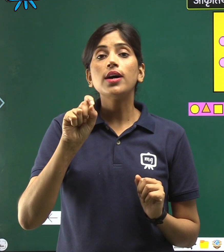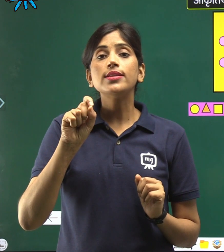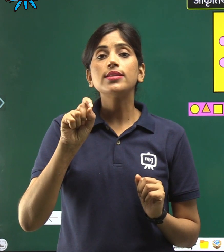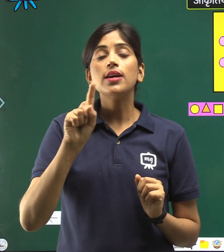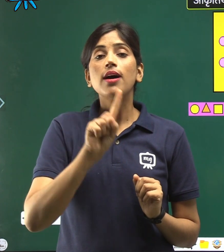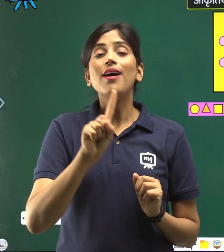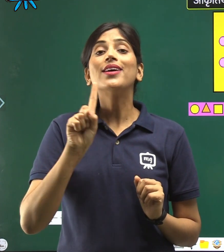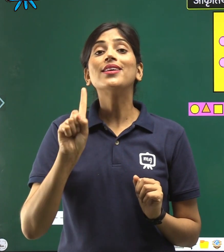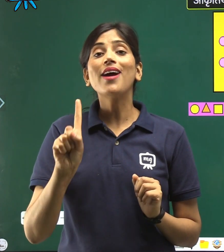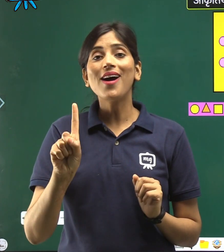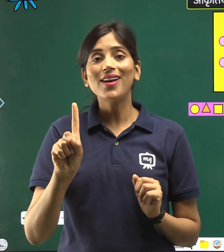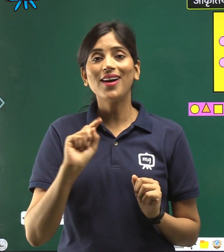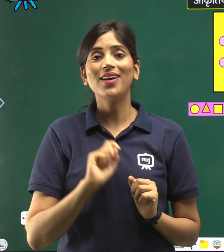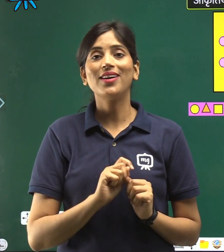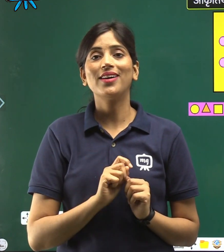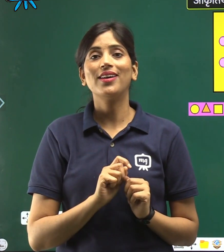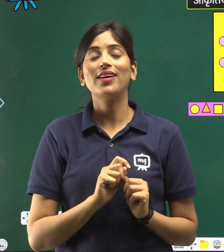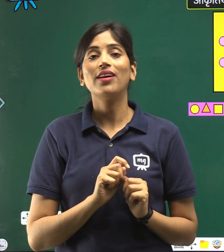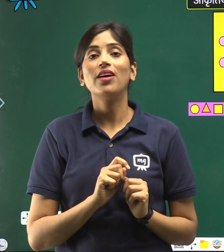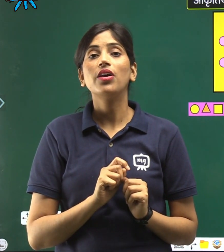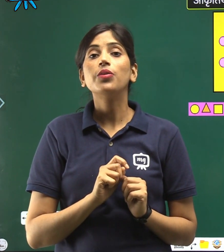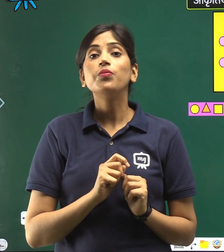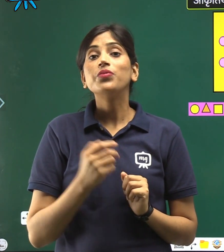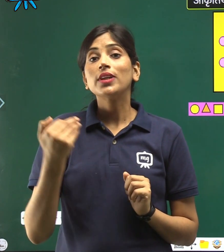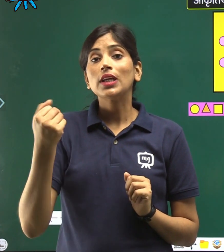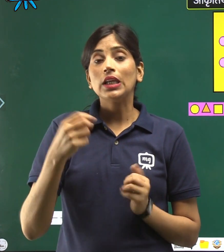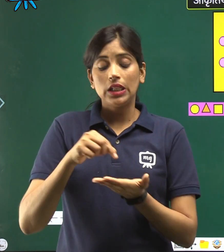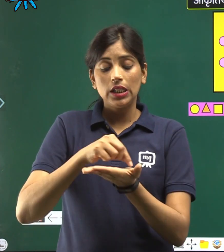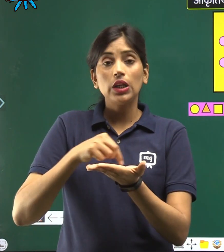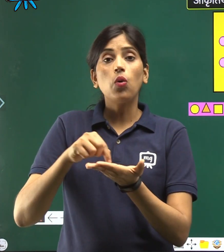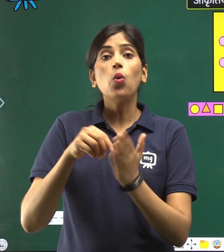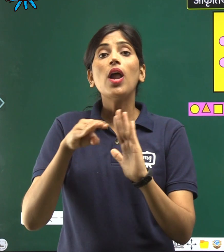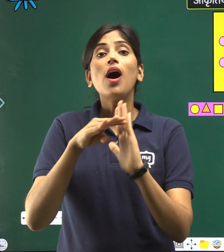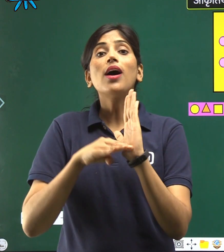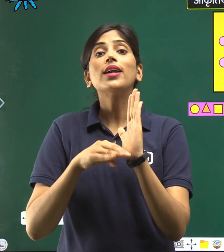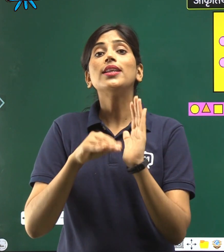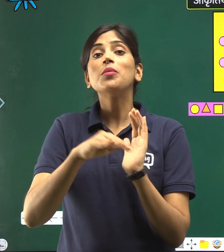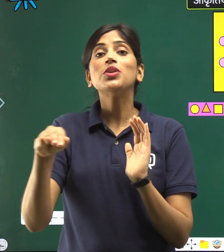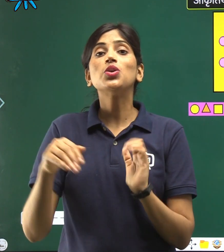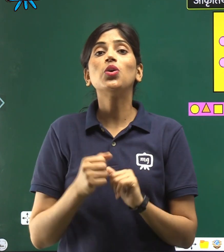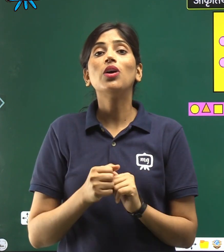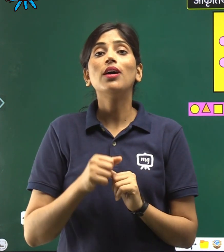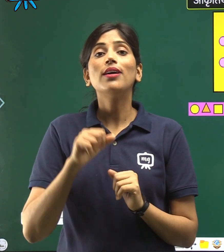10 11। कितनी गोल आकृति है बच्चों?